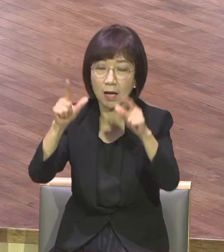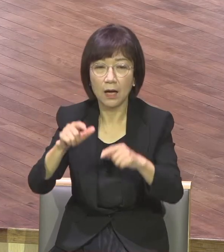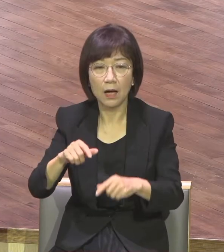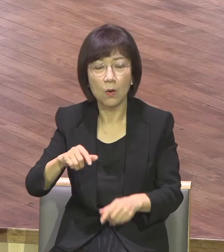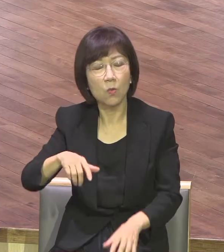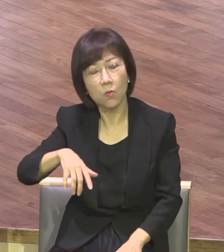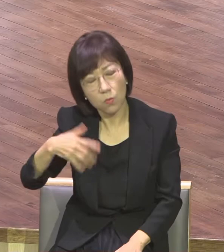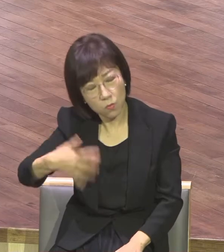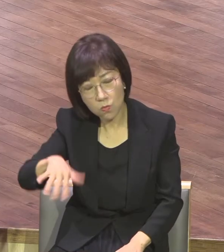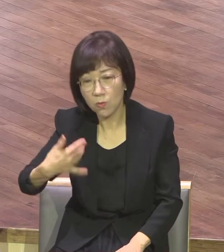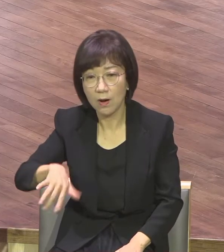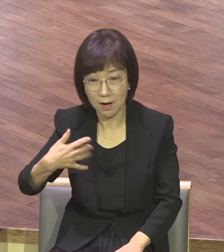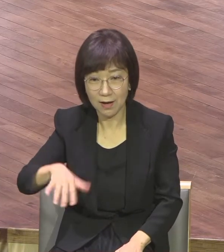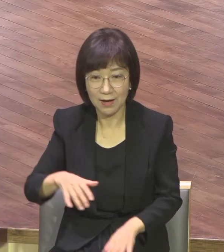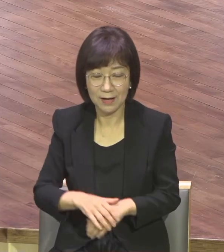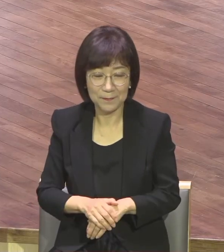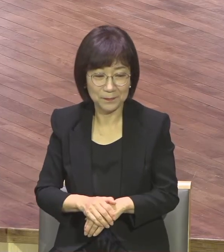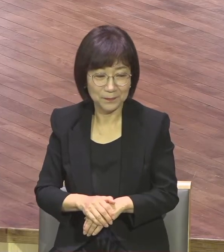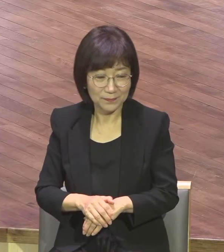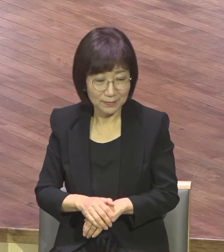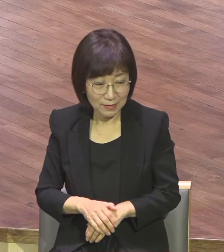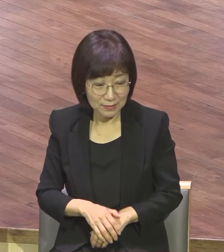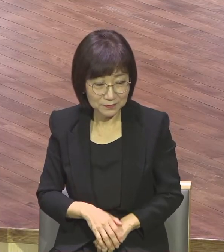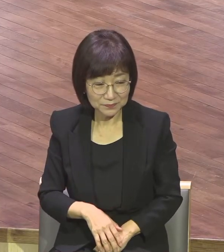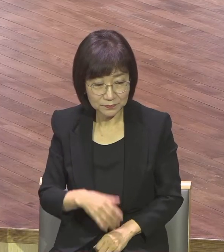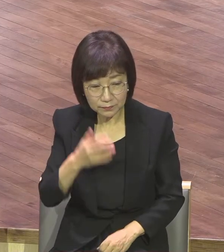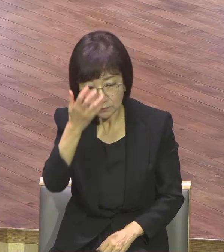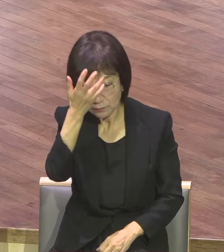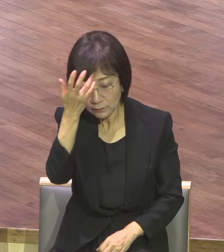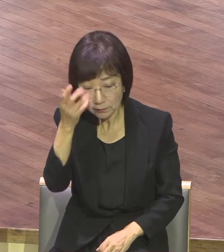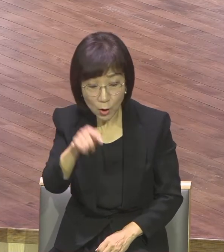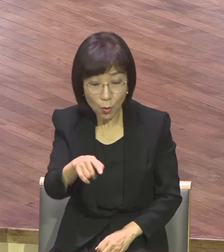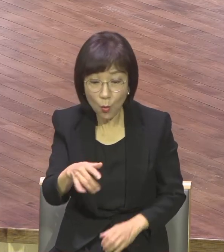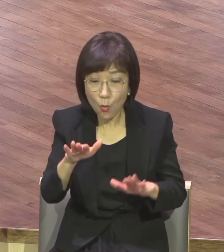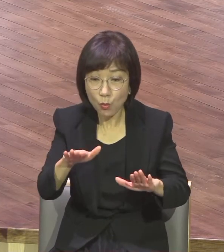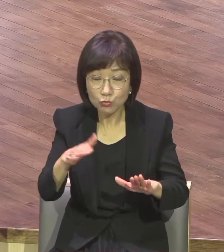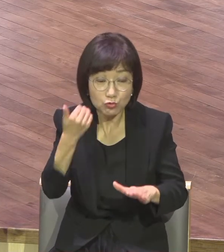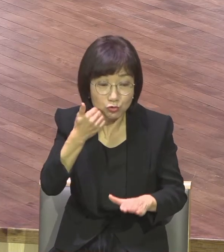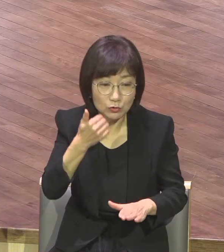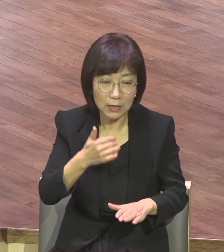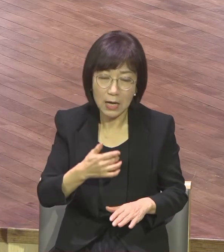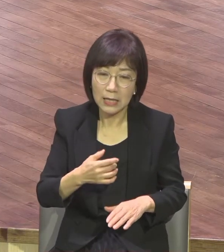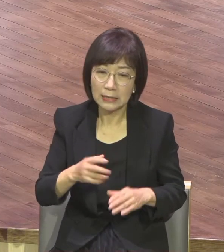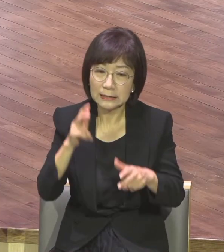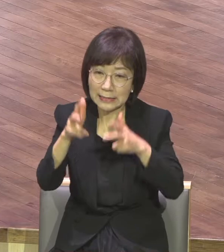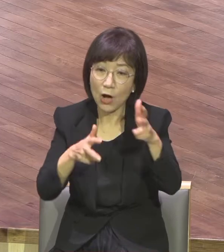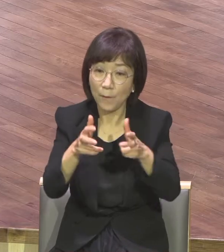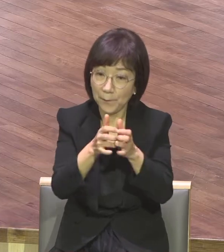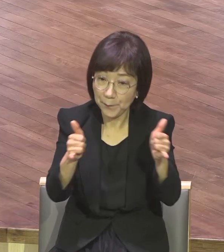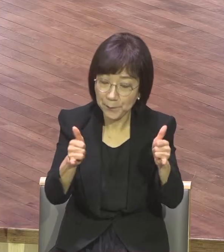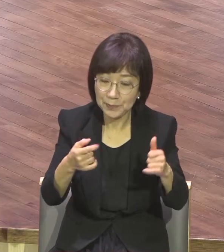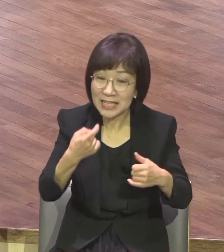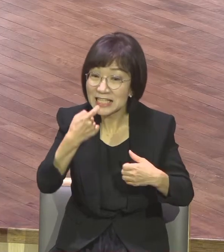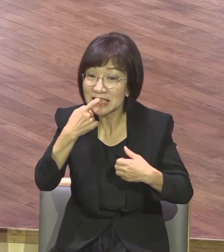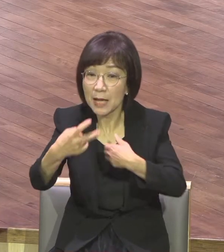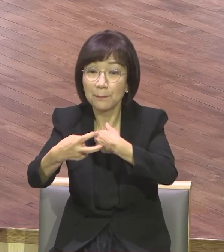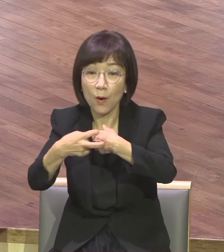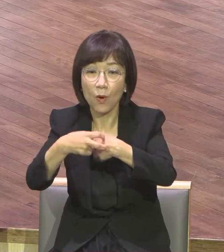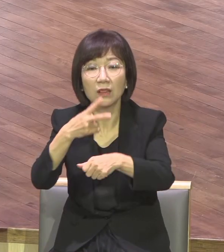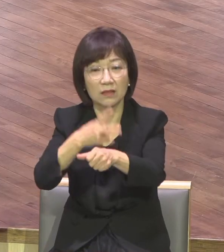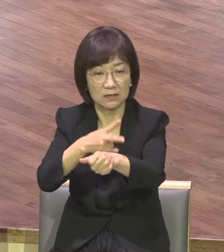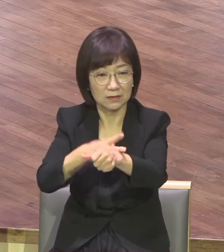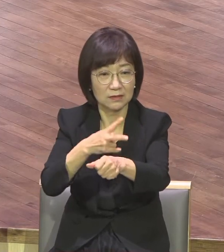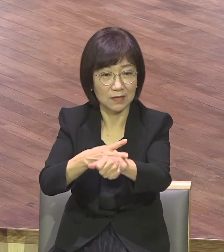이분들이 그냥 비리비리 노는 사람들이 아니에요. 사업가, 치과의사 부부 뭐 그래요. 사업가도 보통